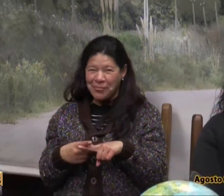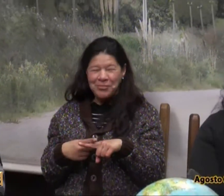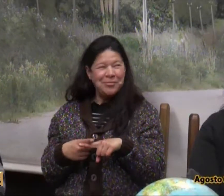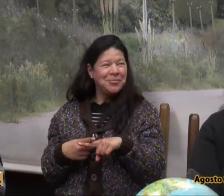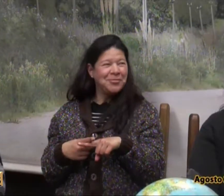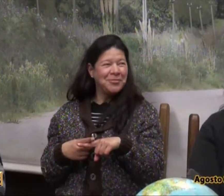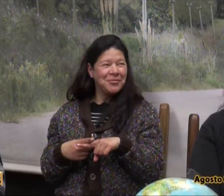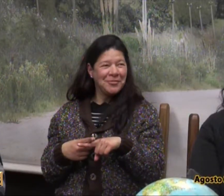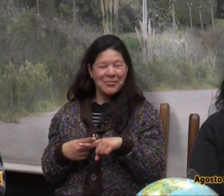Novio Novio Novio